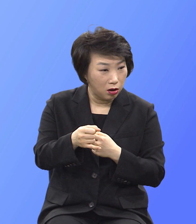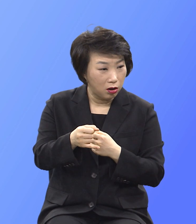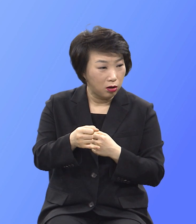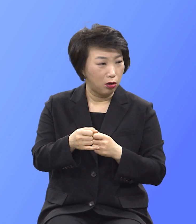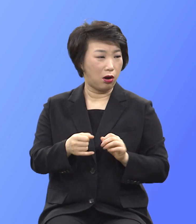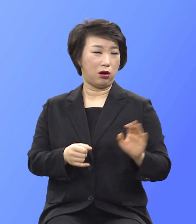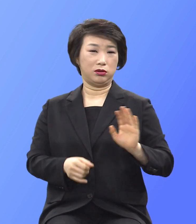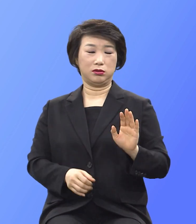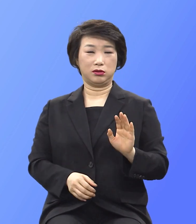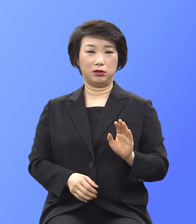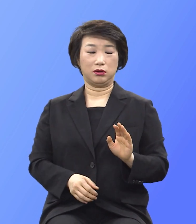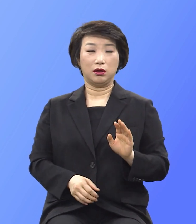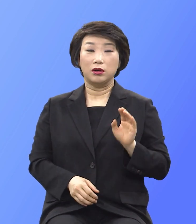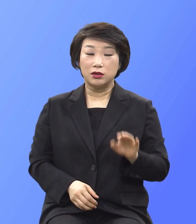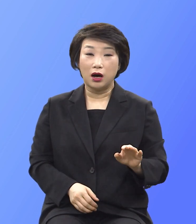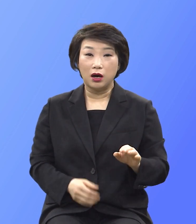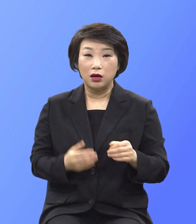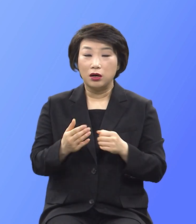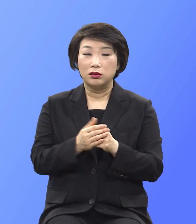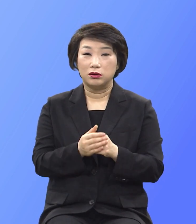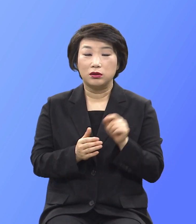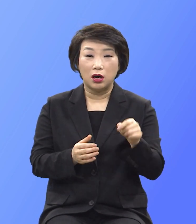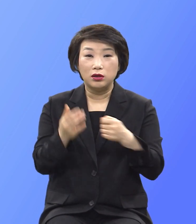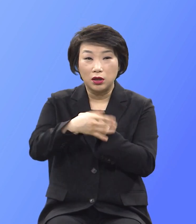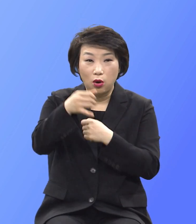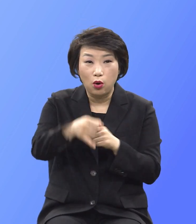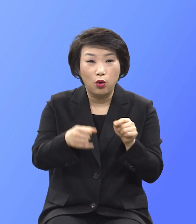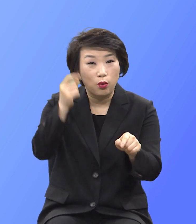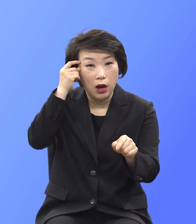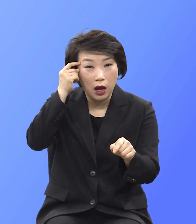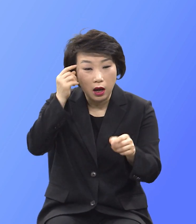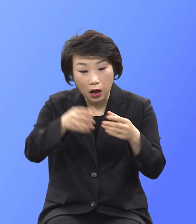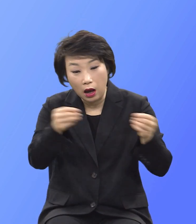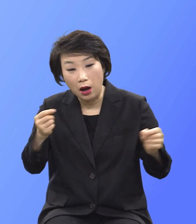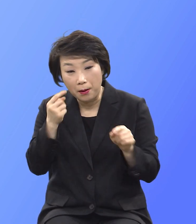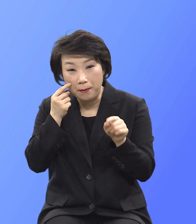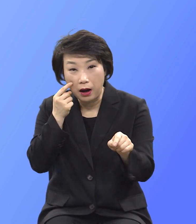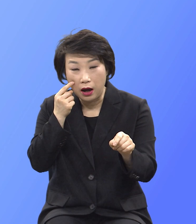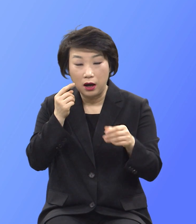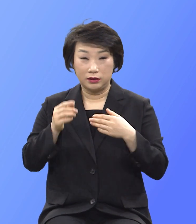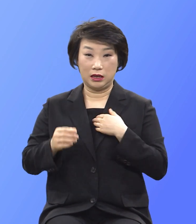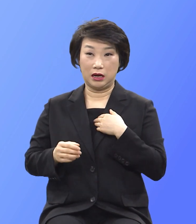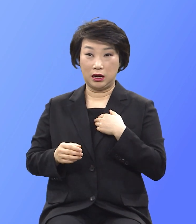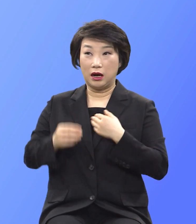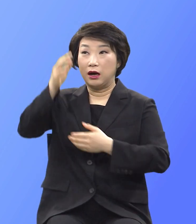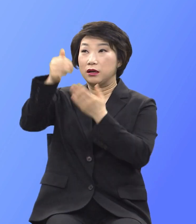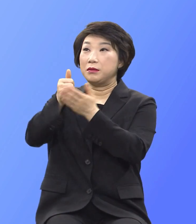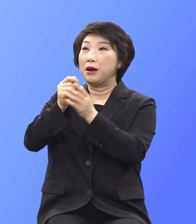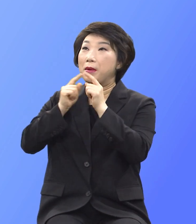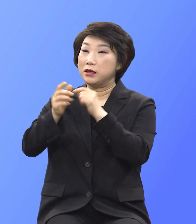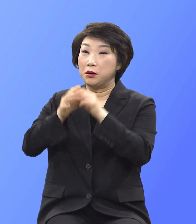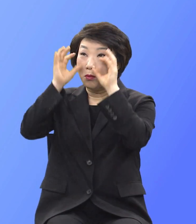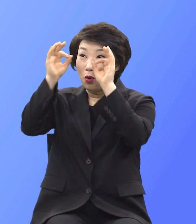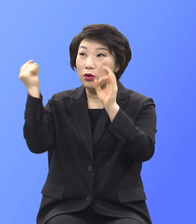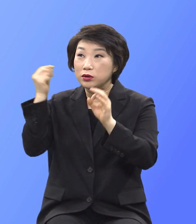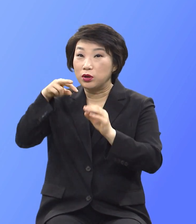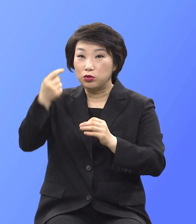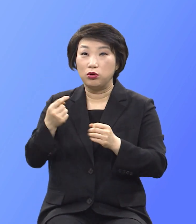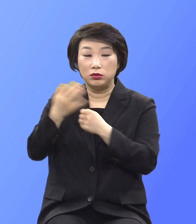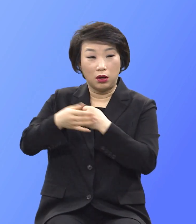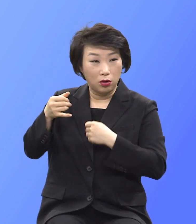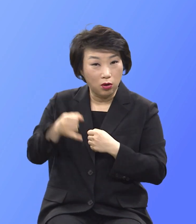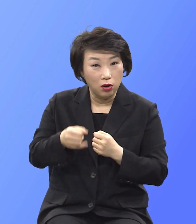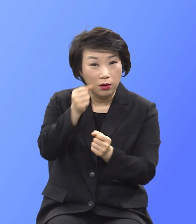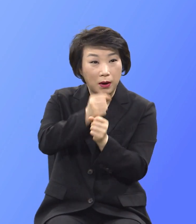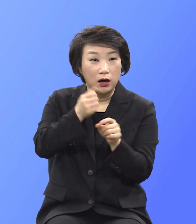리가 없지. 안 들리는 이유가 뭐냐? 여러분, 대개 하나님 말씀을 들어도 은혜가 안